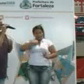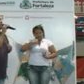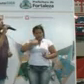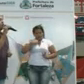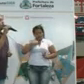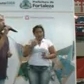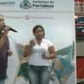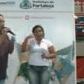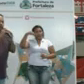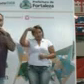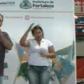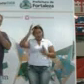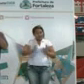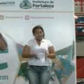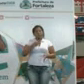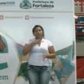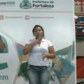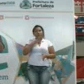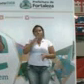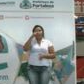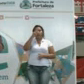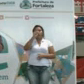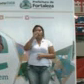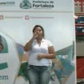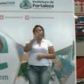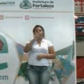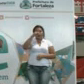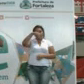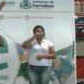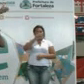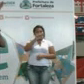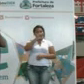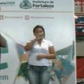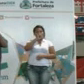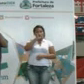parnasiano até do meu nome. Pode